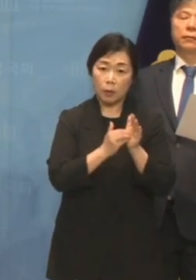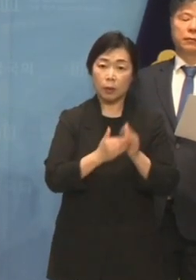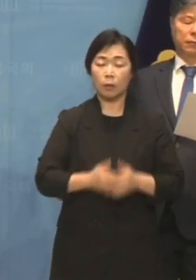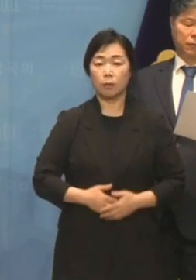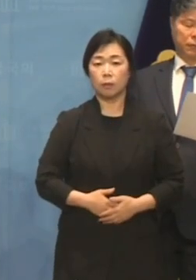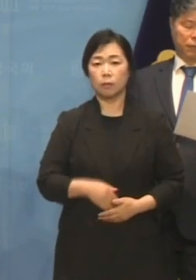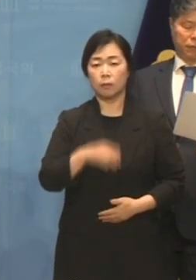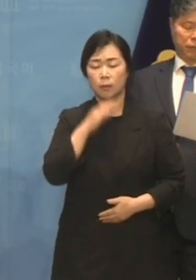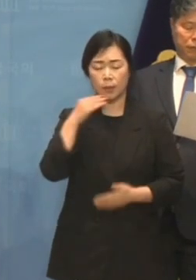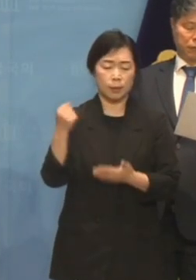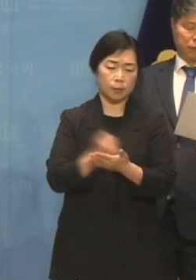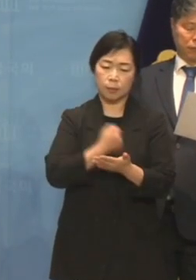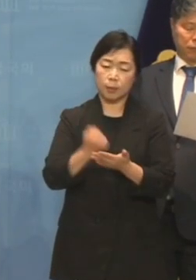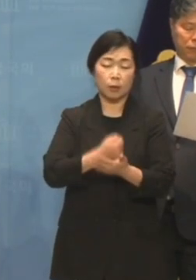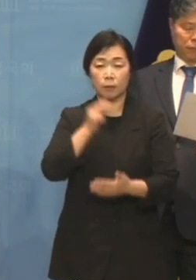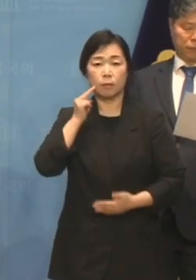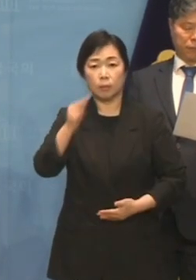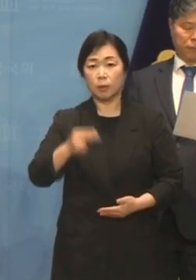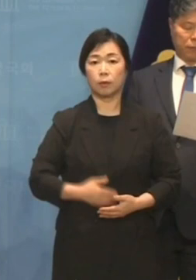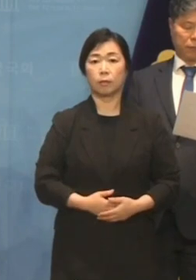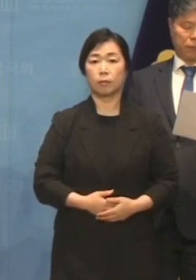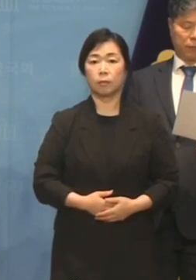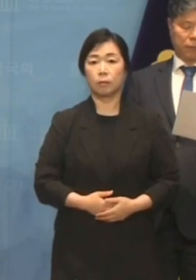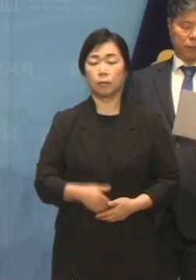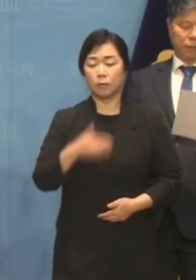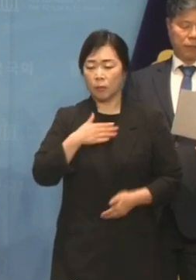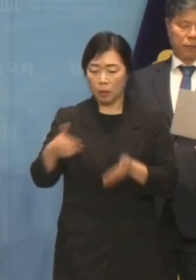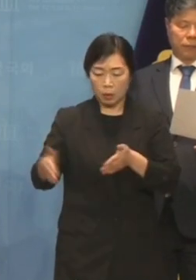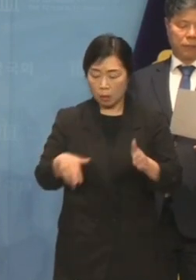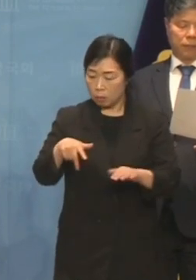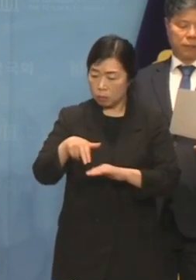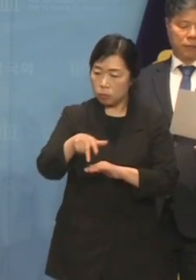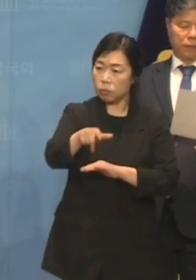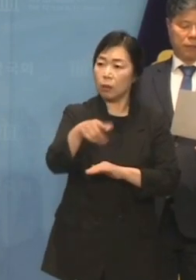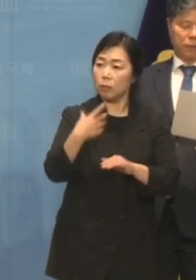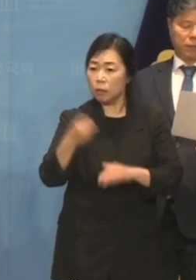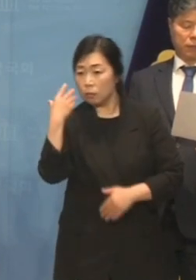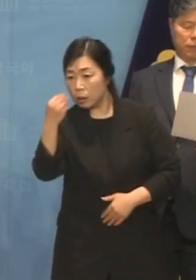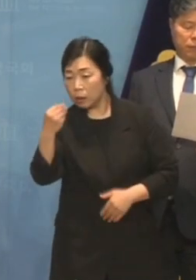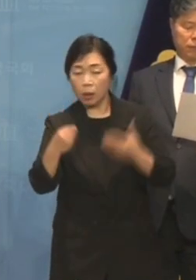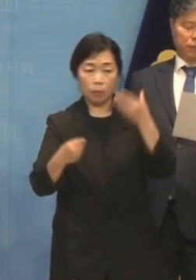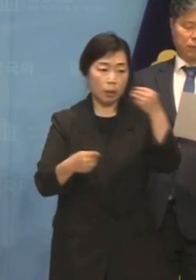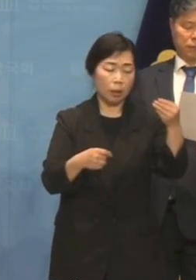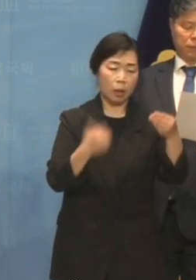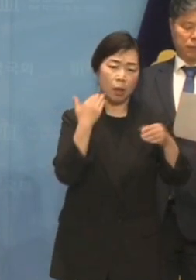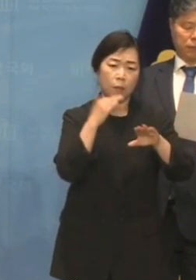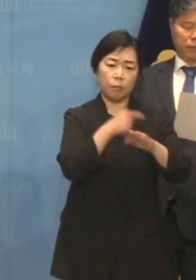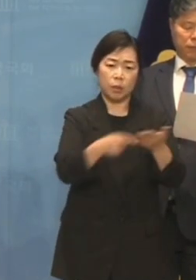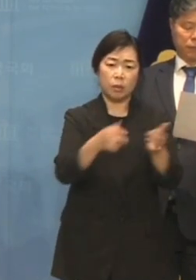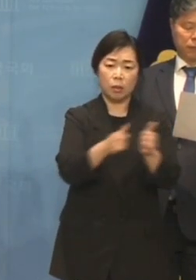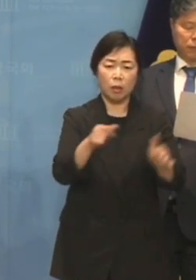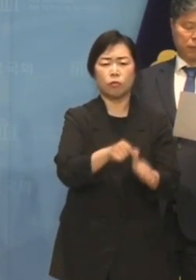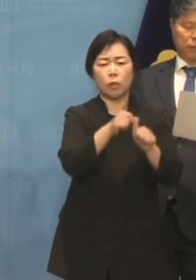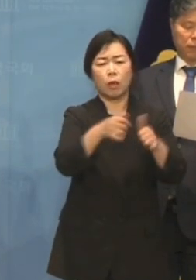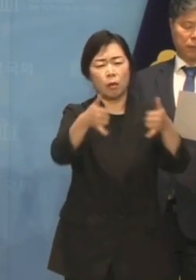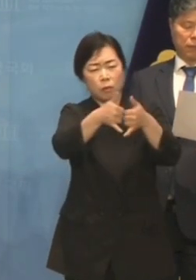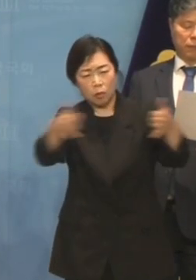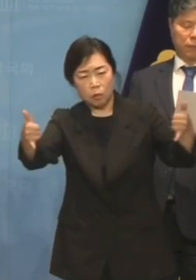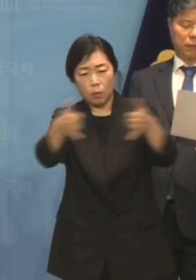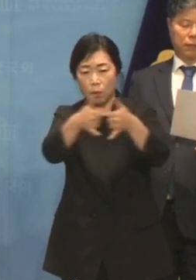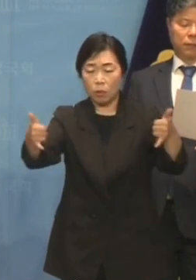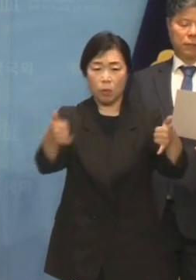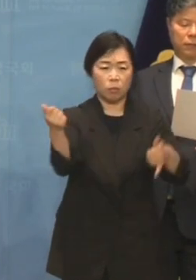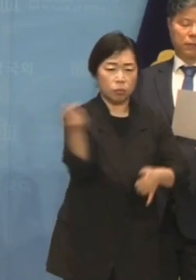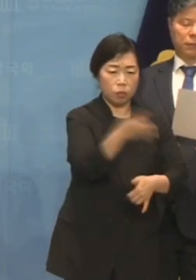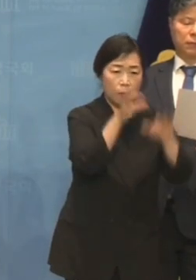마감했습니다. 처음으로 참담합니다. 저는 길을 지날 때마다 전세 사기 피해 구제라는 현수막을 수도 없이